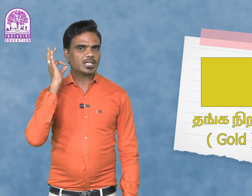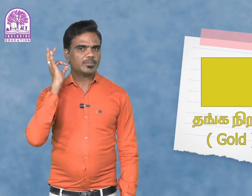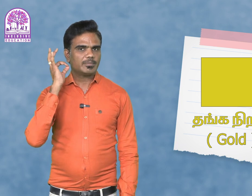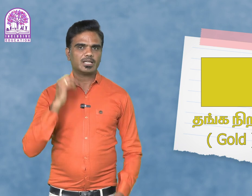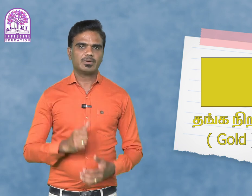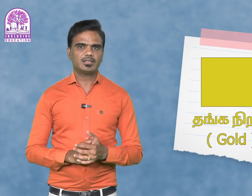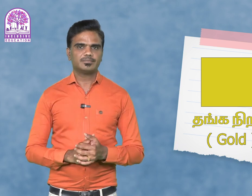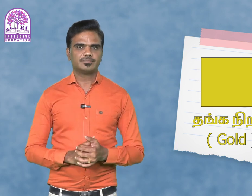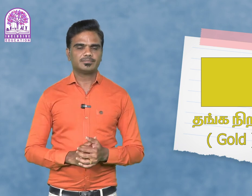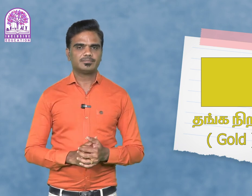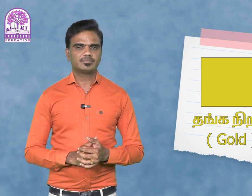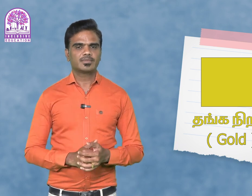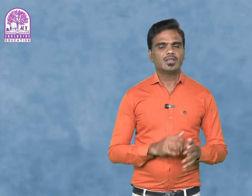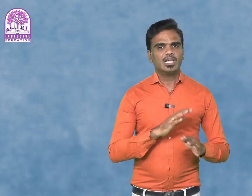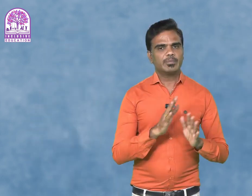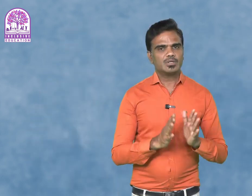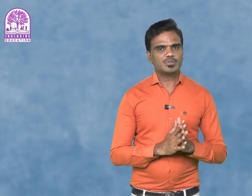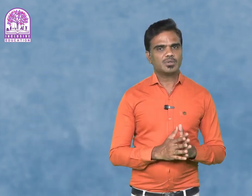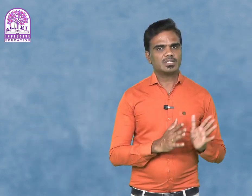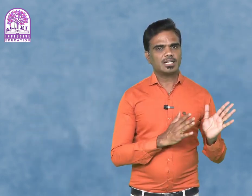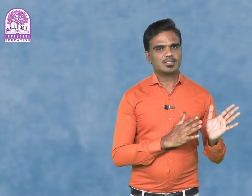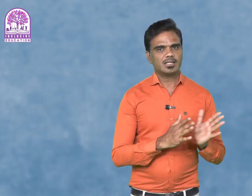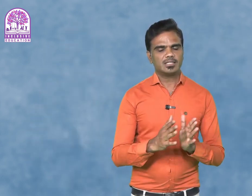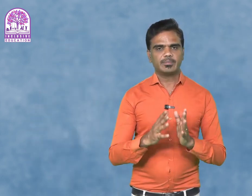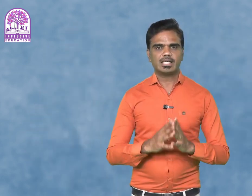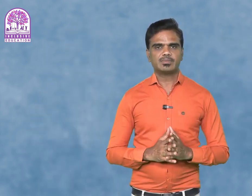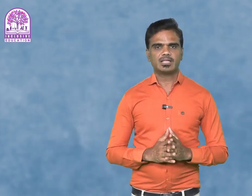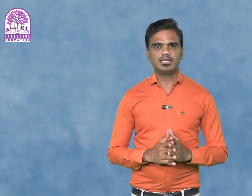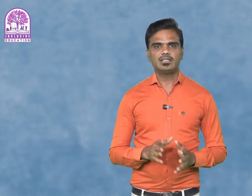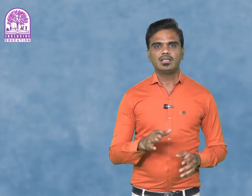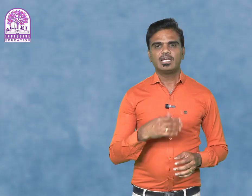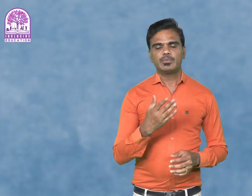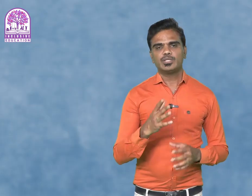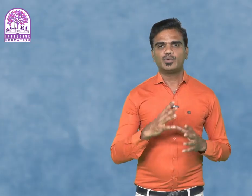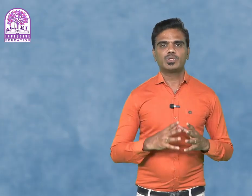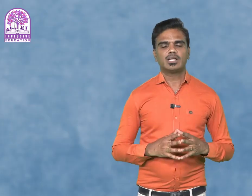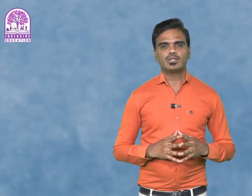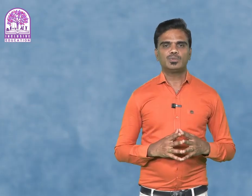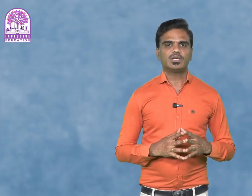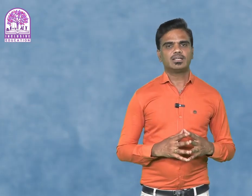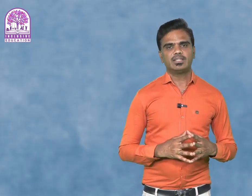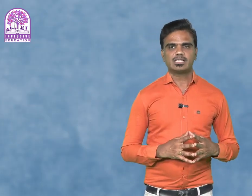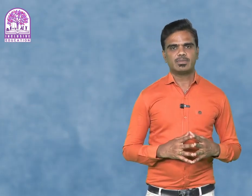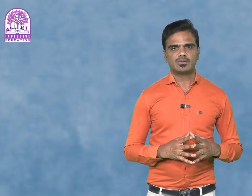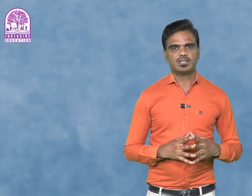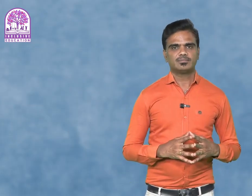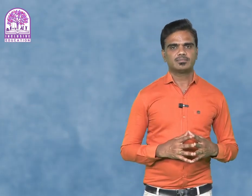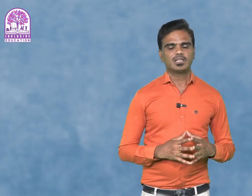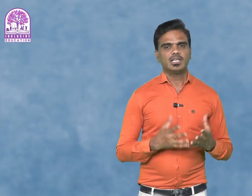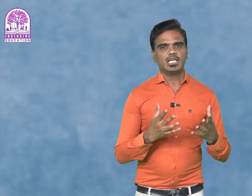காமிப்பாங்க, எப்படி காமிப்பாங்க. இப்போ இன்னும் சொல்லிக் கொடுத்த கலர்ஸ் எல்லாத்தையும் நீங்கள் ப்ராக்டிஸ் பண்ணுங்கள். இப்போ வந்து ஒவ்வொரு கலருக்கும் ஏதாவது எக்ஸாம்பிள் சொல்லலாம். இப்போ